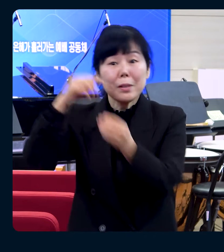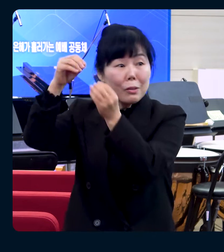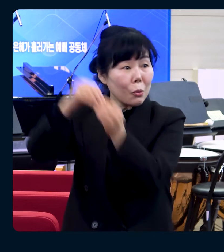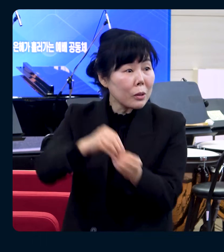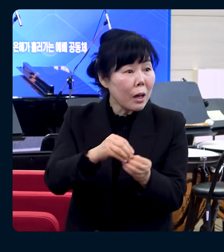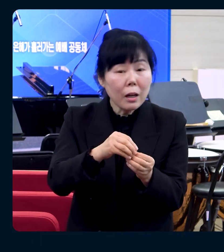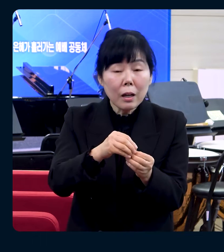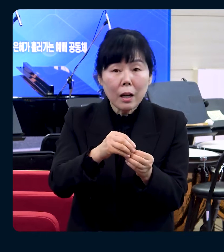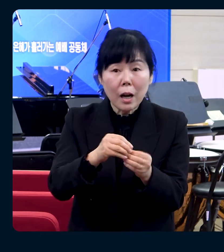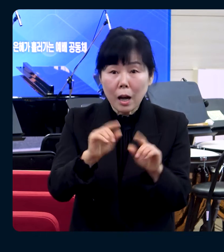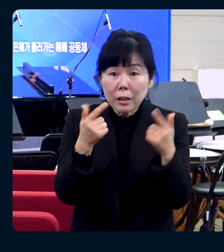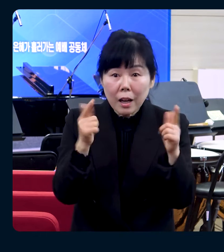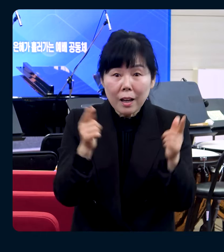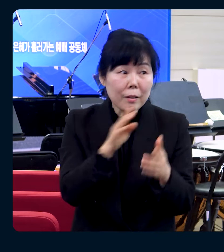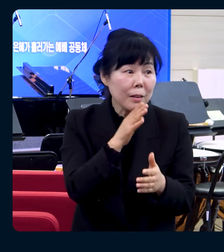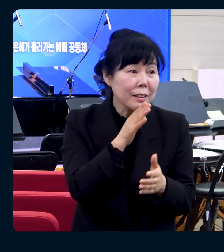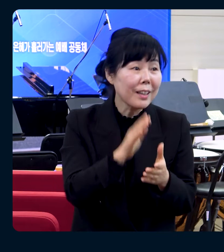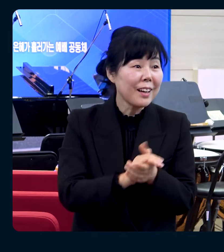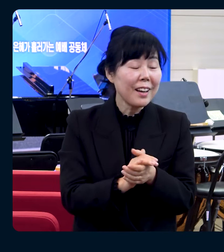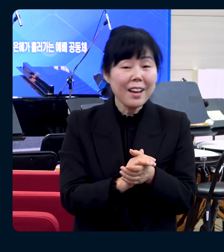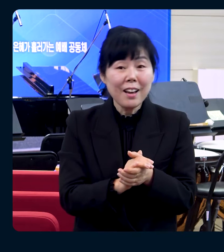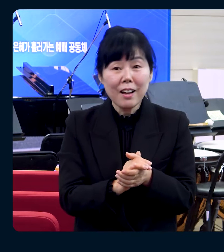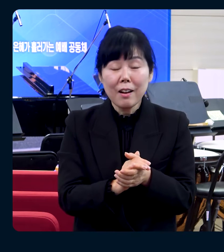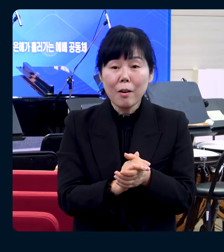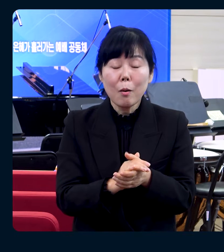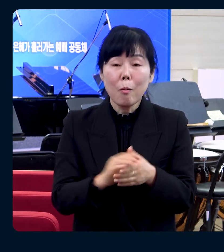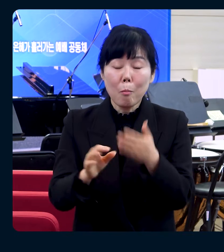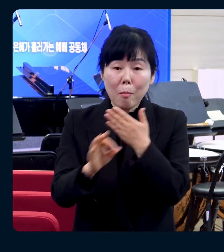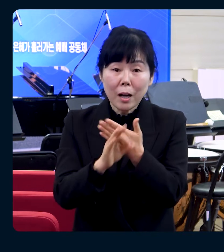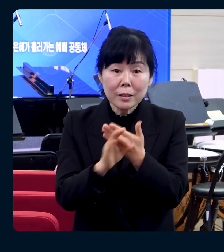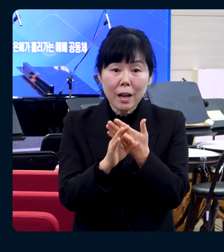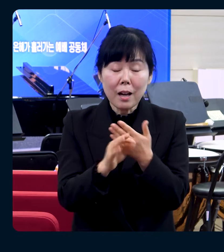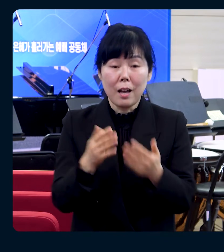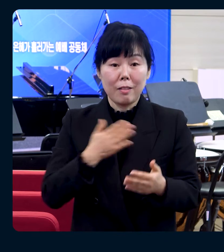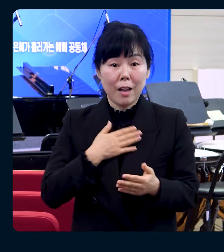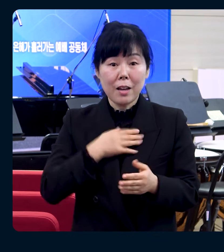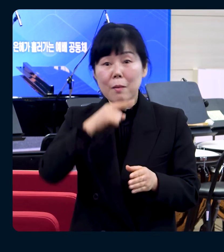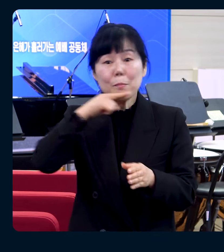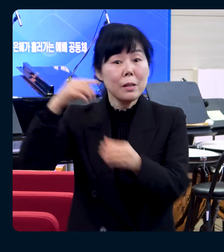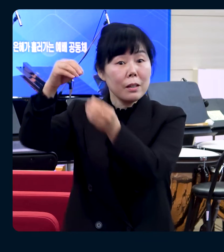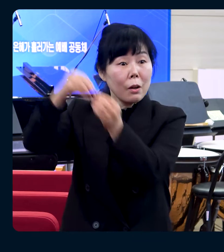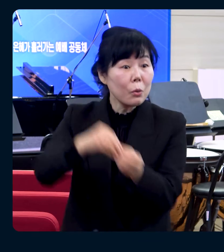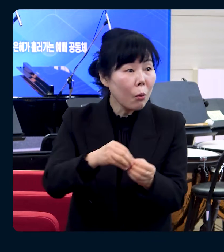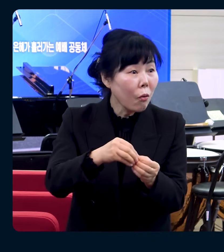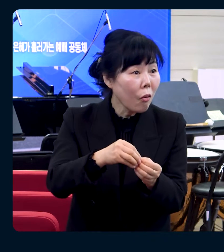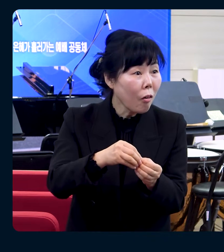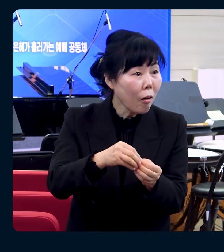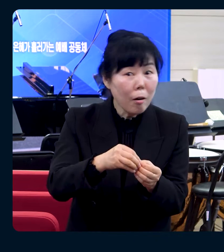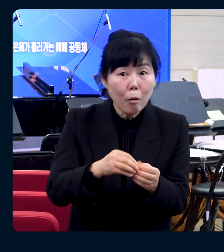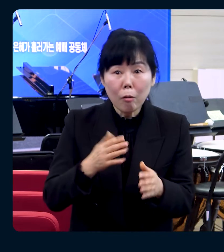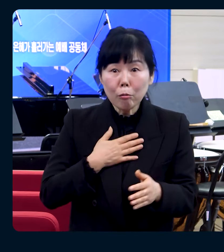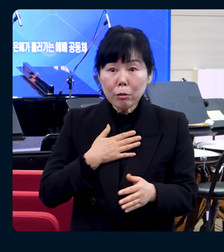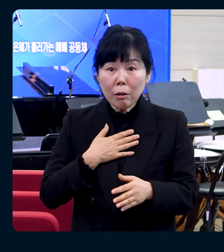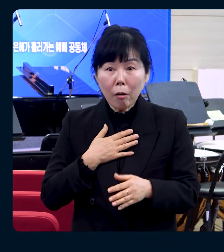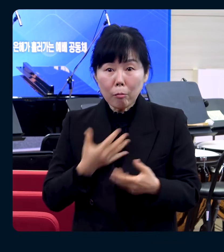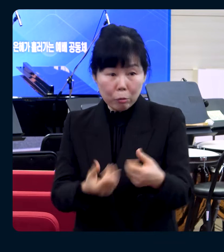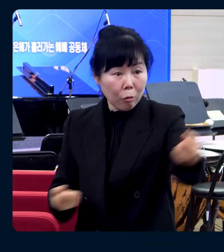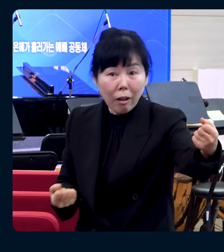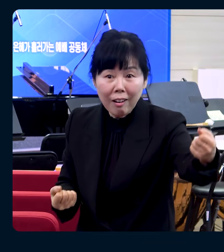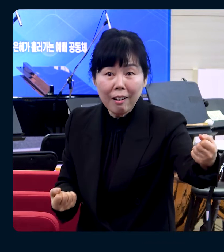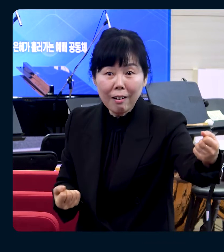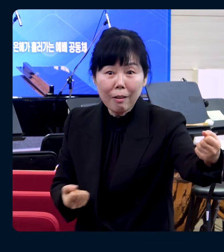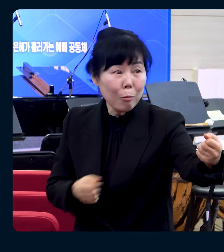그렇죠? 여러분, 아브라함이 만약 혈통의 조상이라고 한다면요 우리하고는 별 상관이 없어요. 그렇잖아요. 우리하고 무슨 상관이 있겠어요,